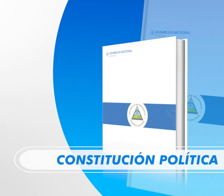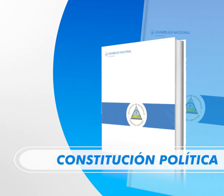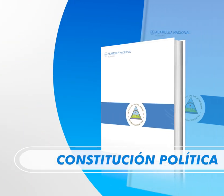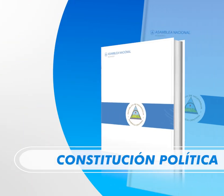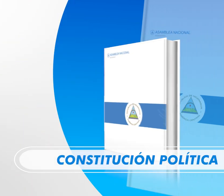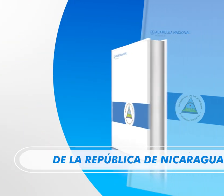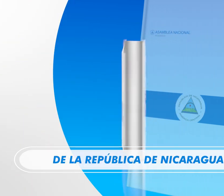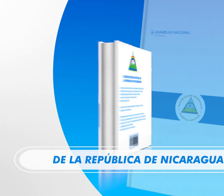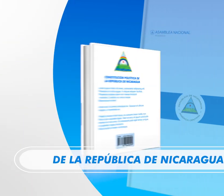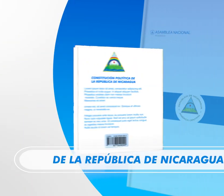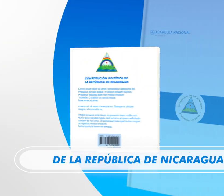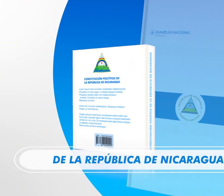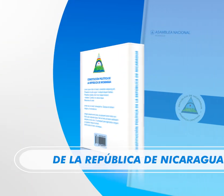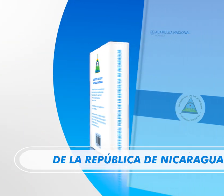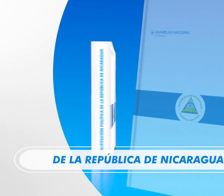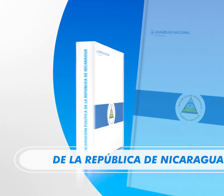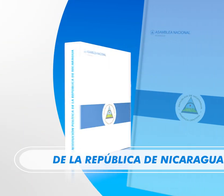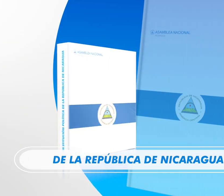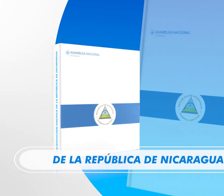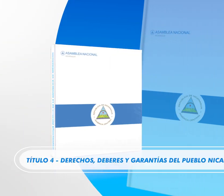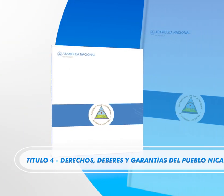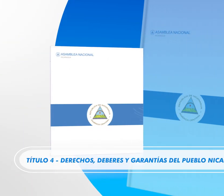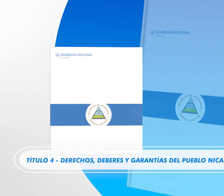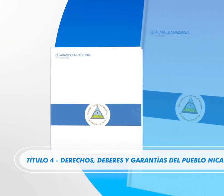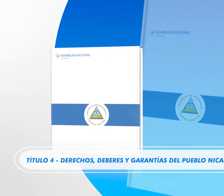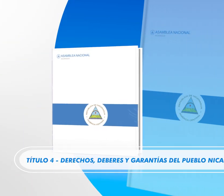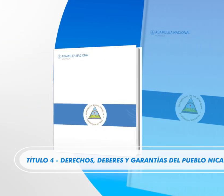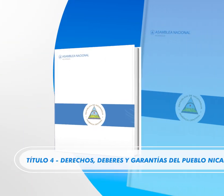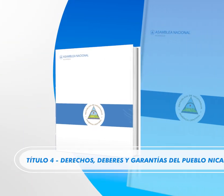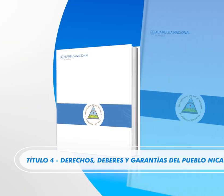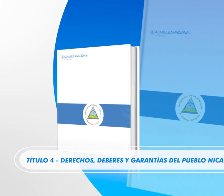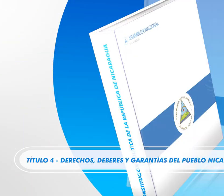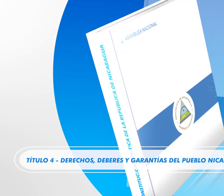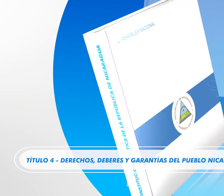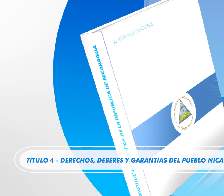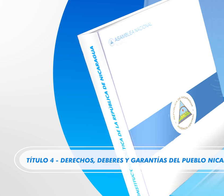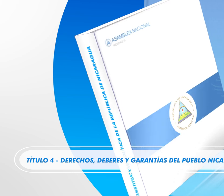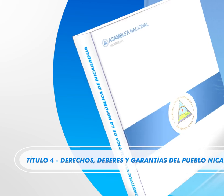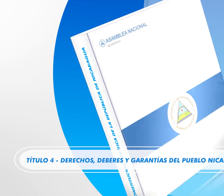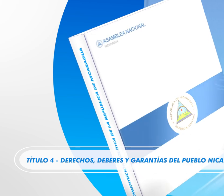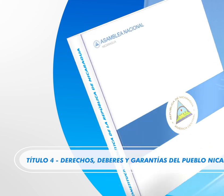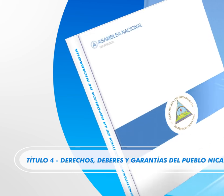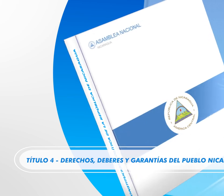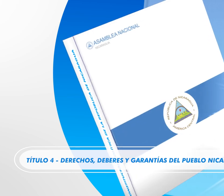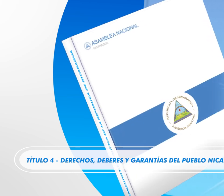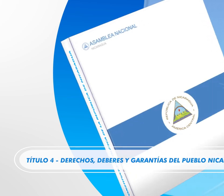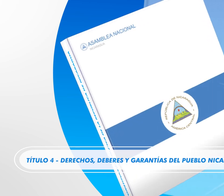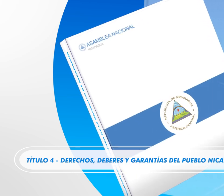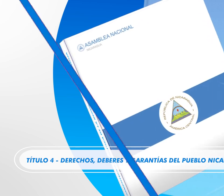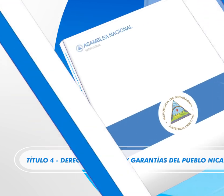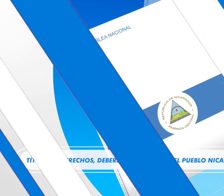Constitución Política de la República de Nicaragua. Título IV. Derechos, deberes y garantías del pueblo